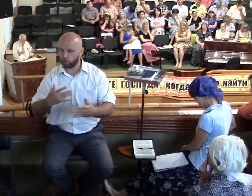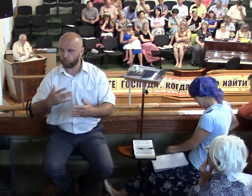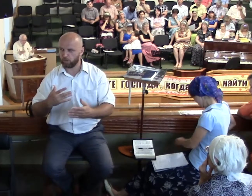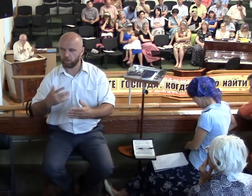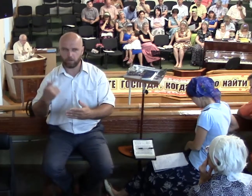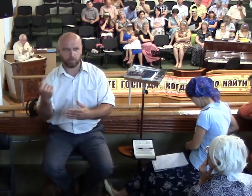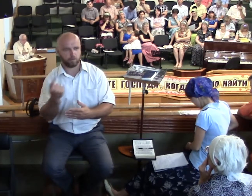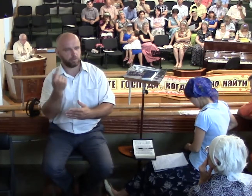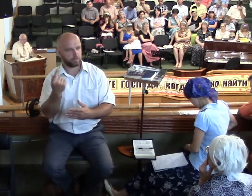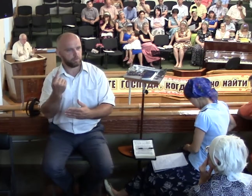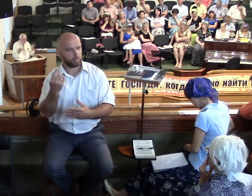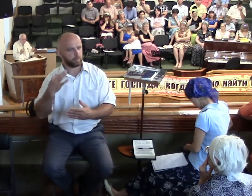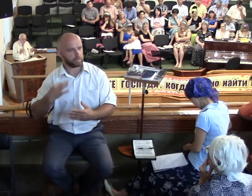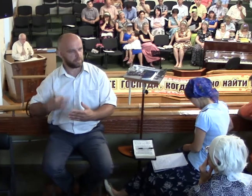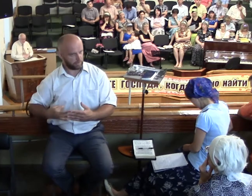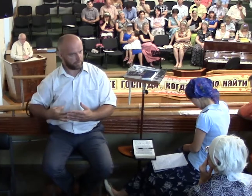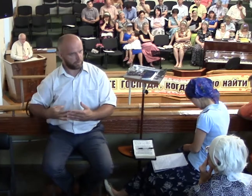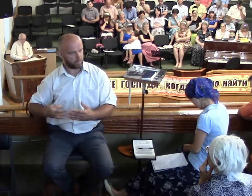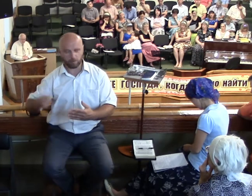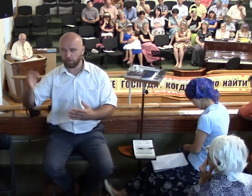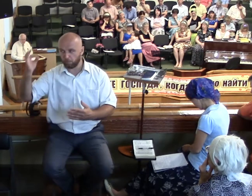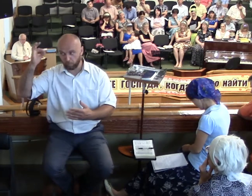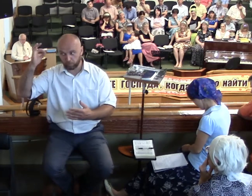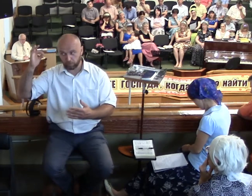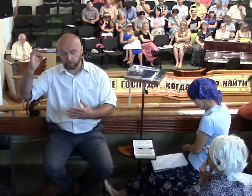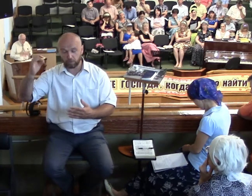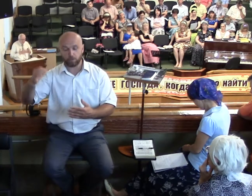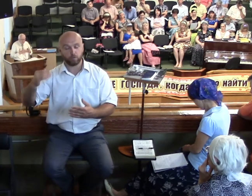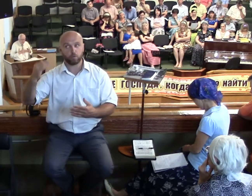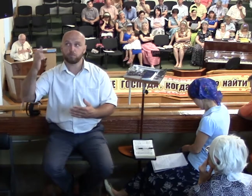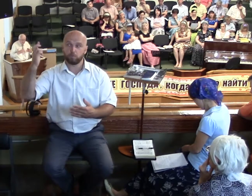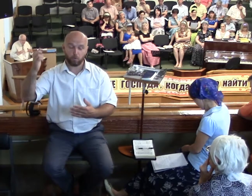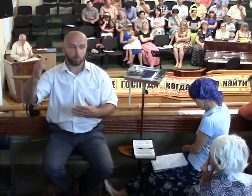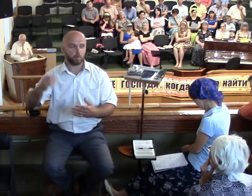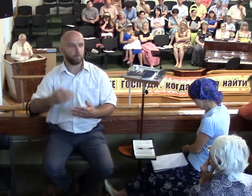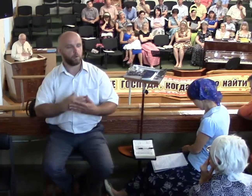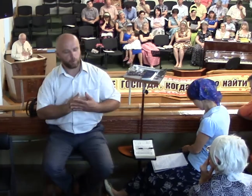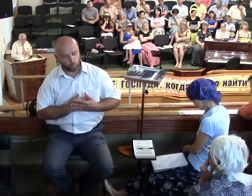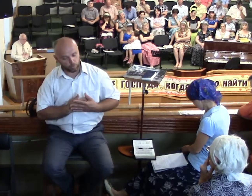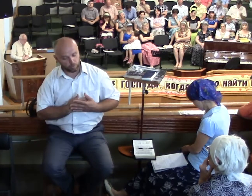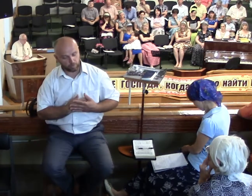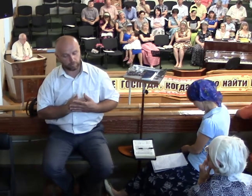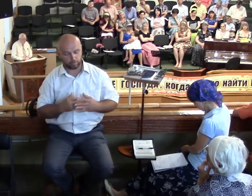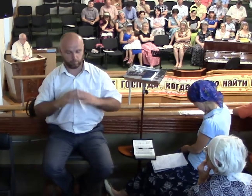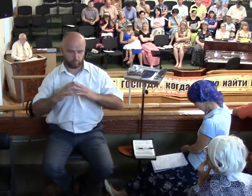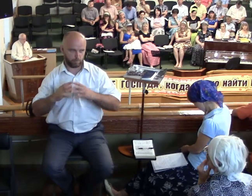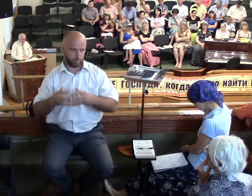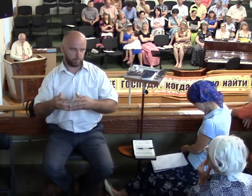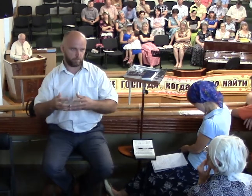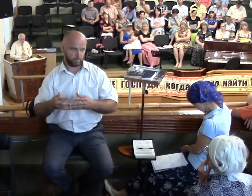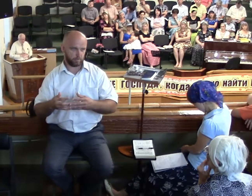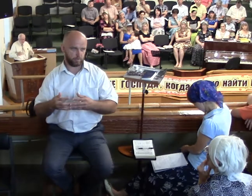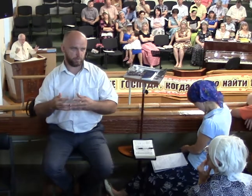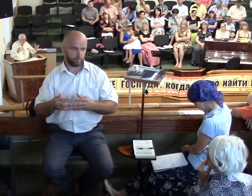как сказал Бог, вселюсь в них и буду ходить в них. Буду их Богом, они будут моим народом.